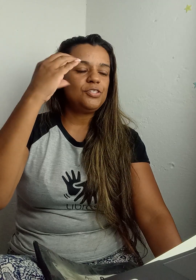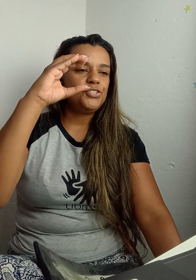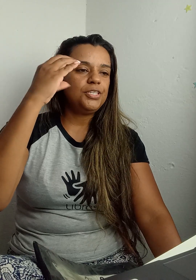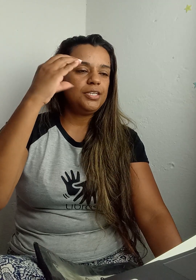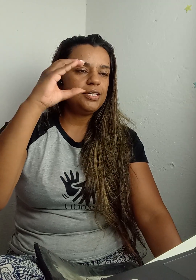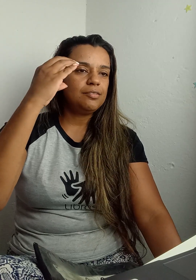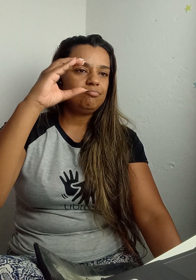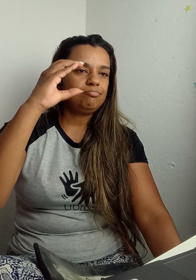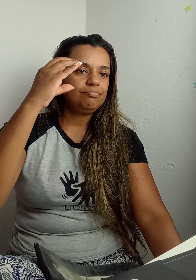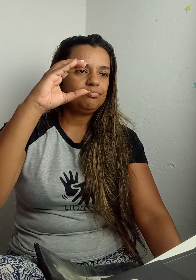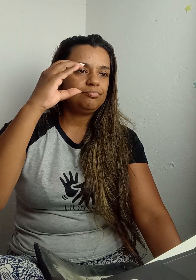cedilha,